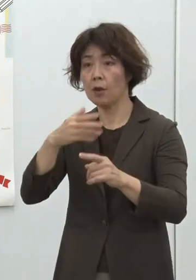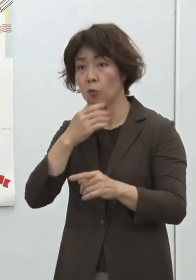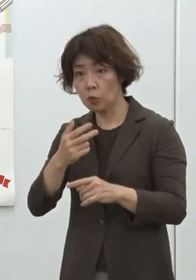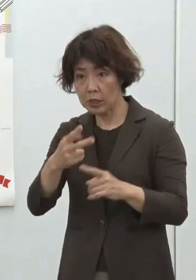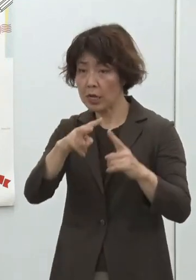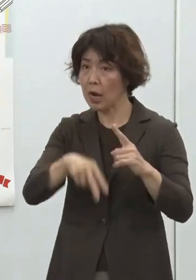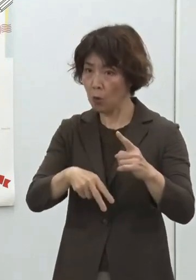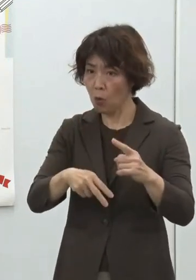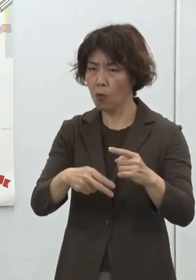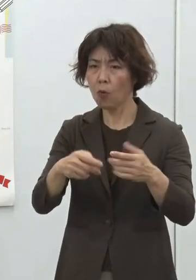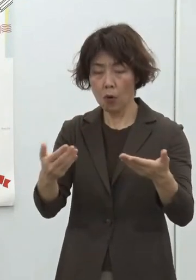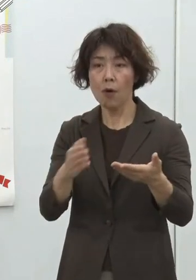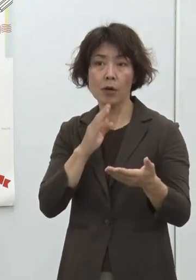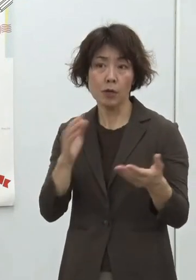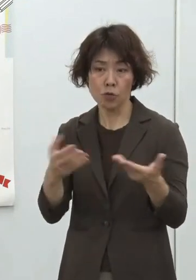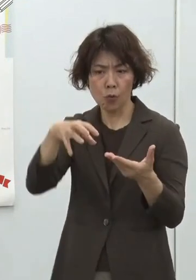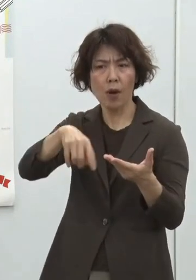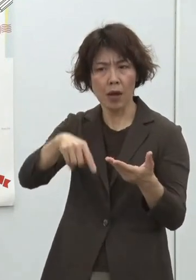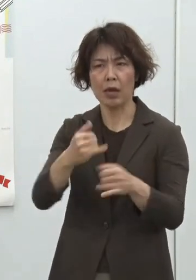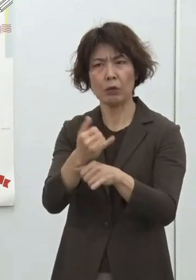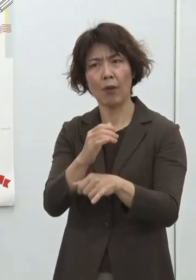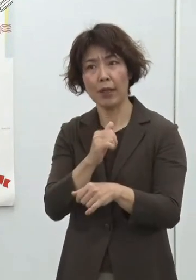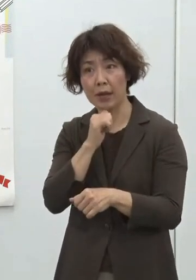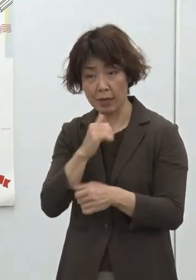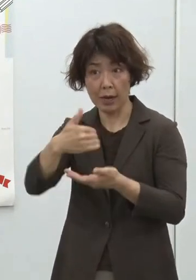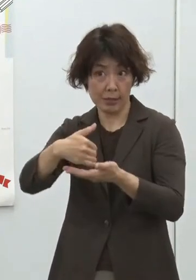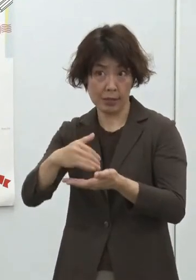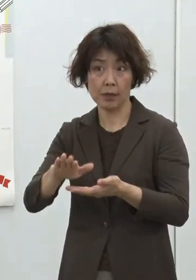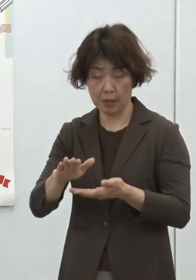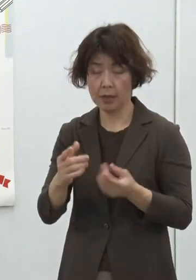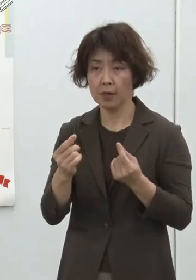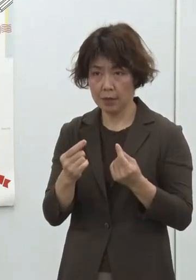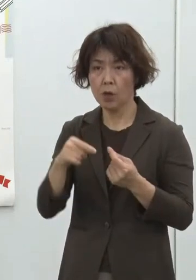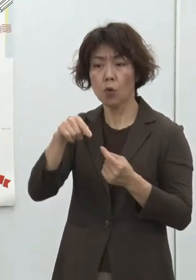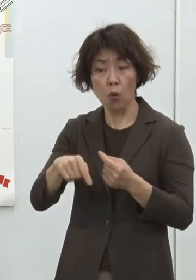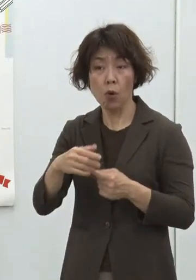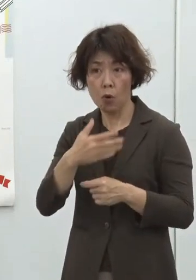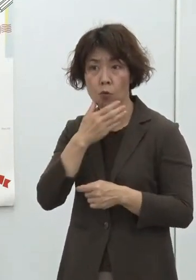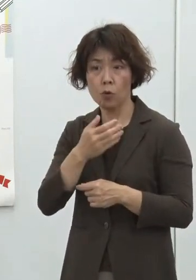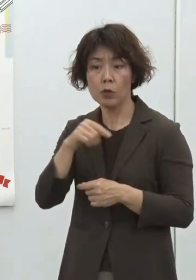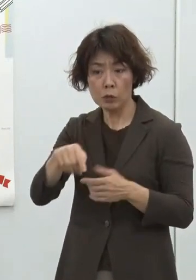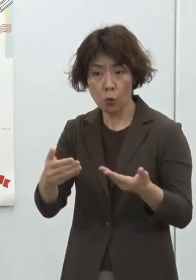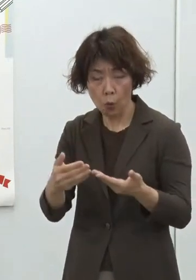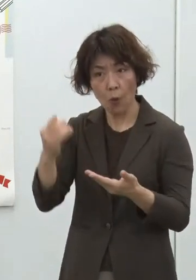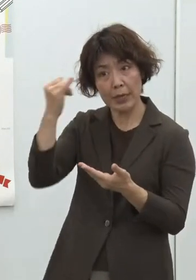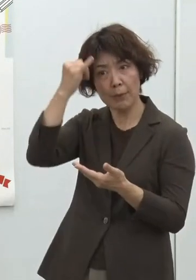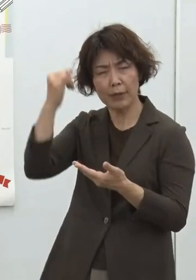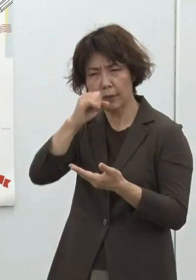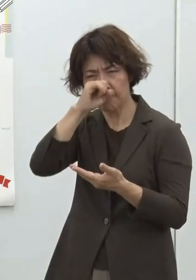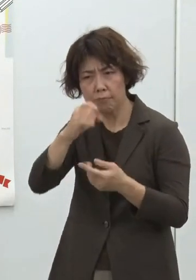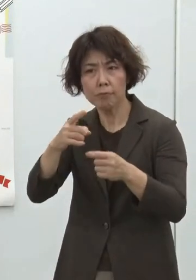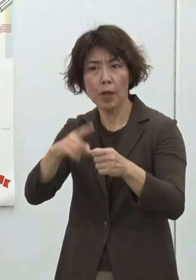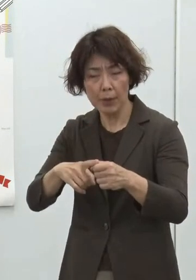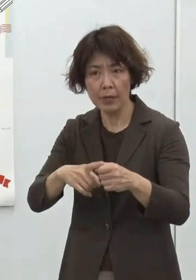業界の人材不足が深刻というお話ありましたけれども、仕事の、こうした仕事のイメージアップに向けては、実際に待遇の改